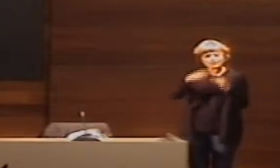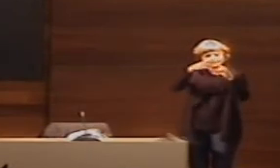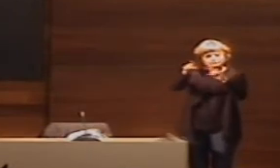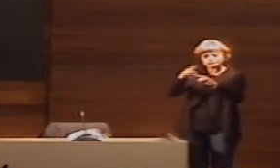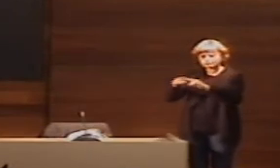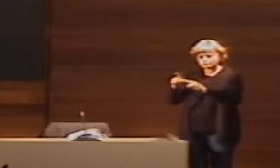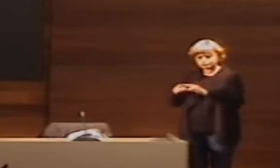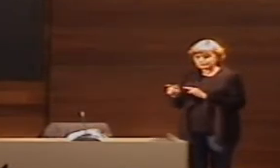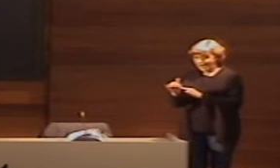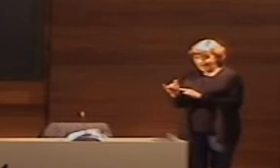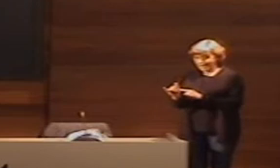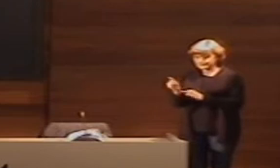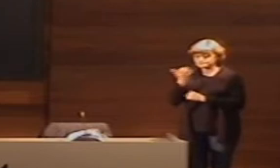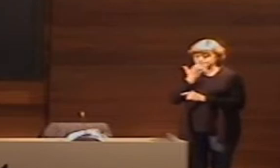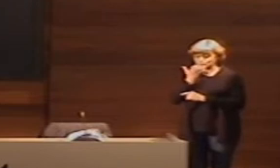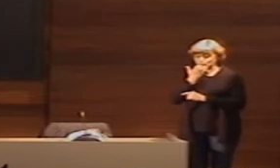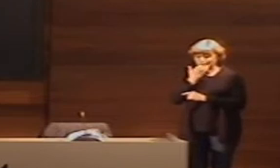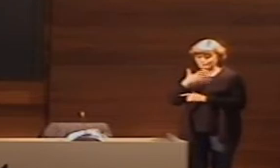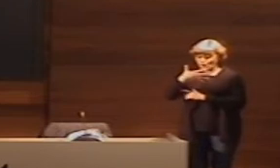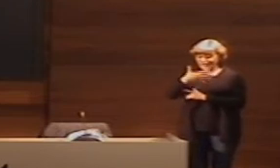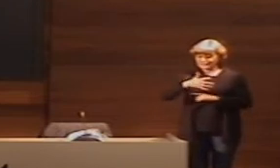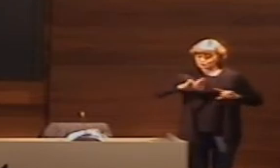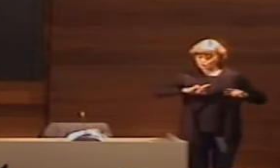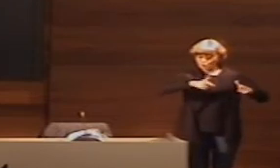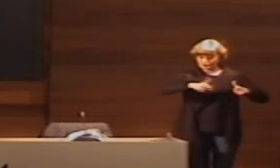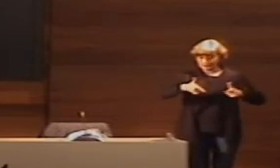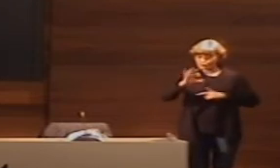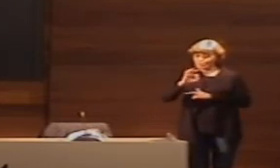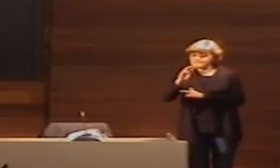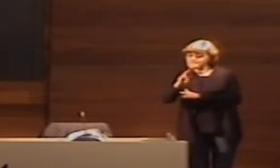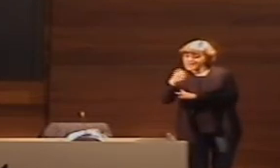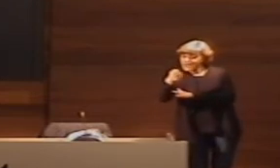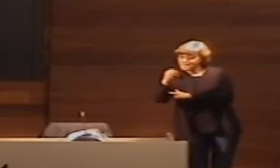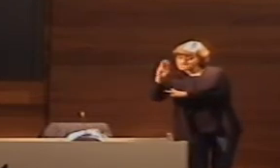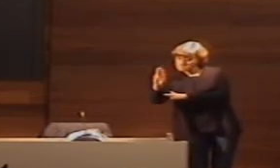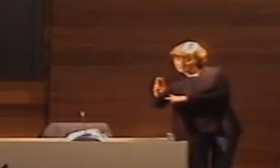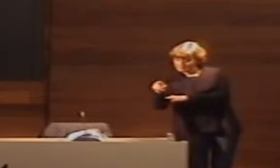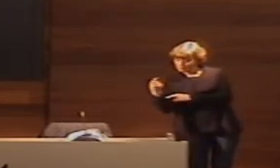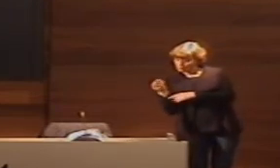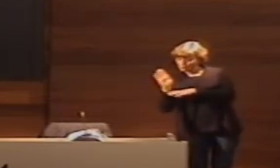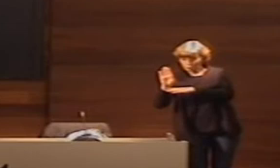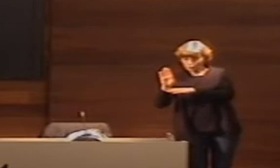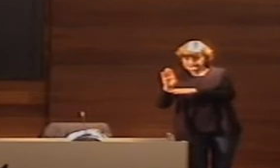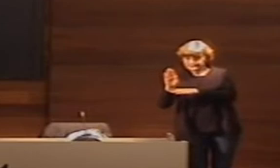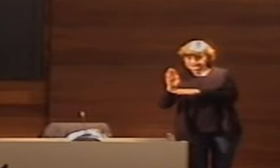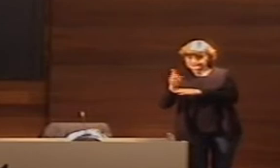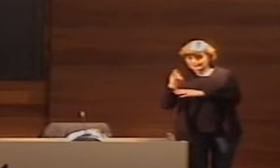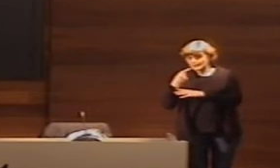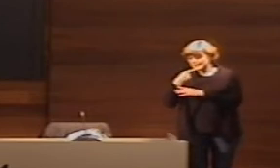el detalle que cuando apuntaba el quinto contenedor y el puerta a puerta, que lo que se ha vivido en Guipúzcoa